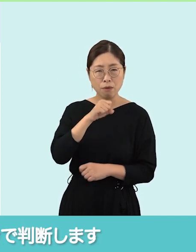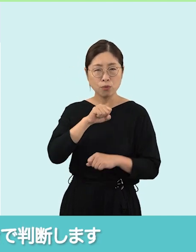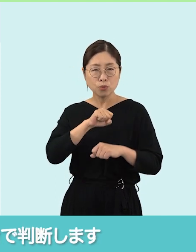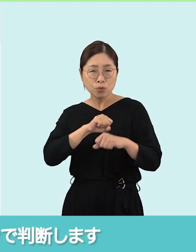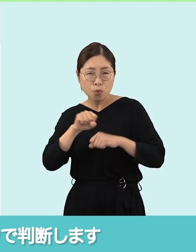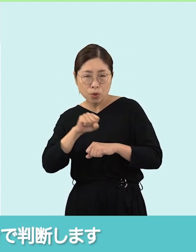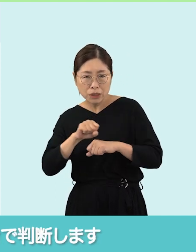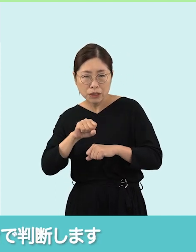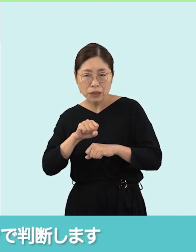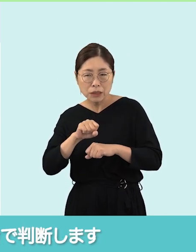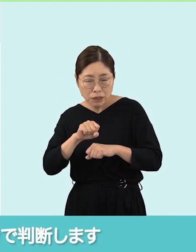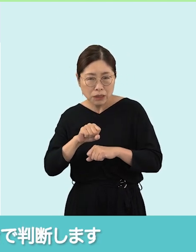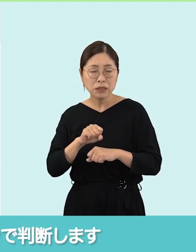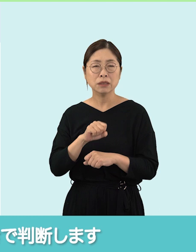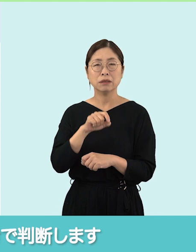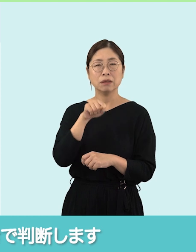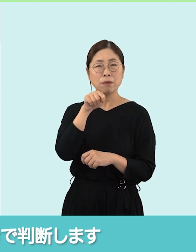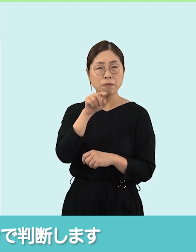頭の動きで判断します。